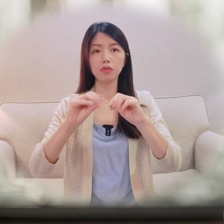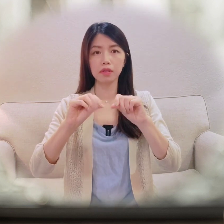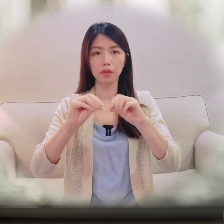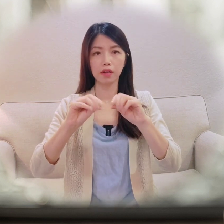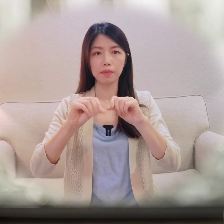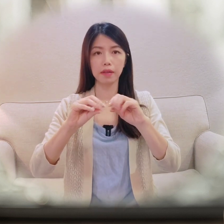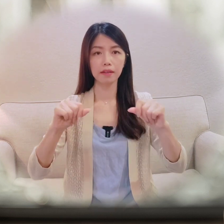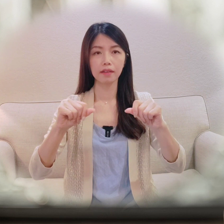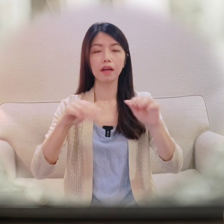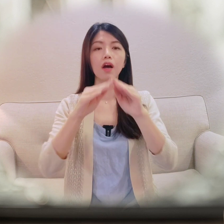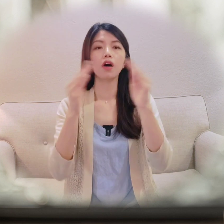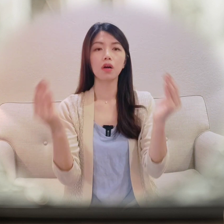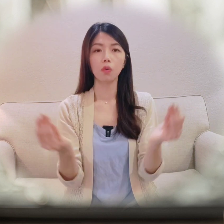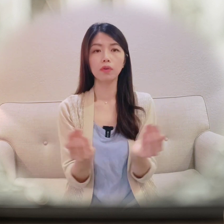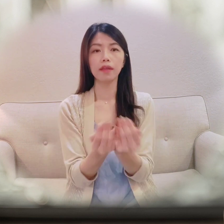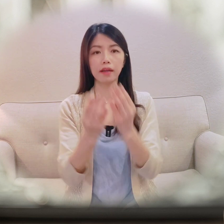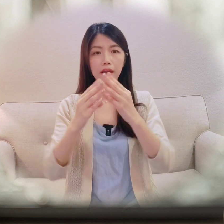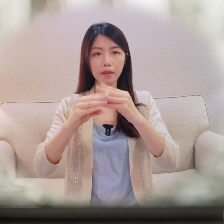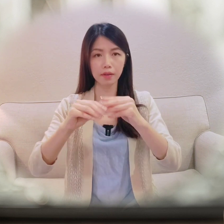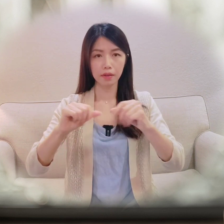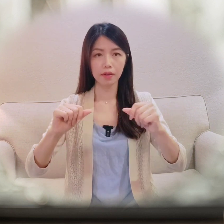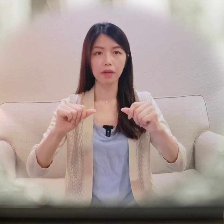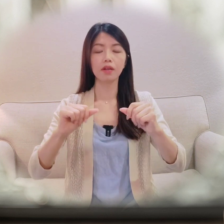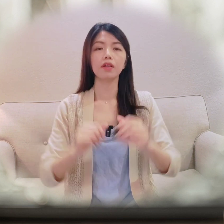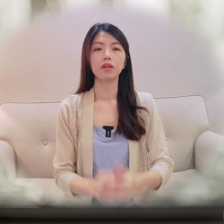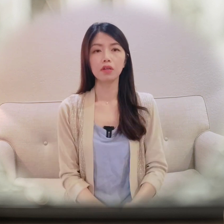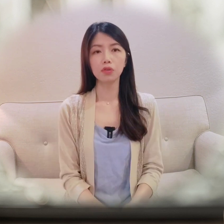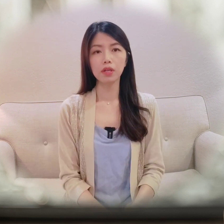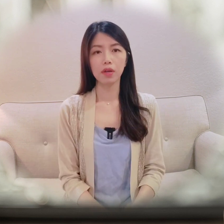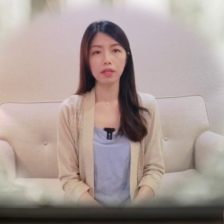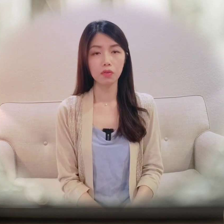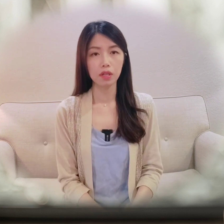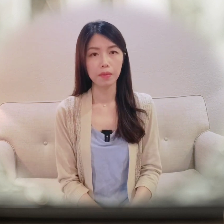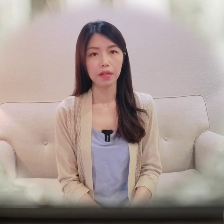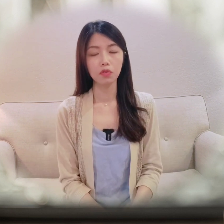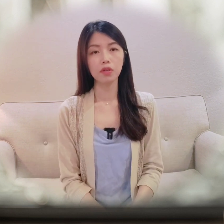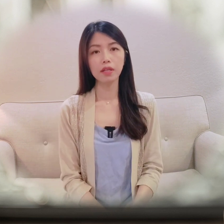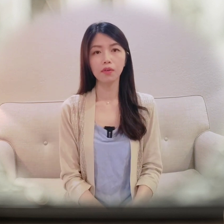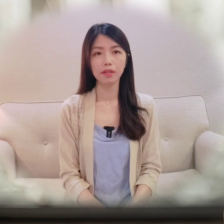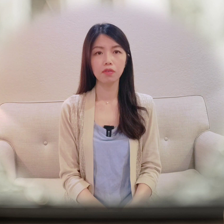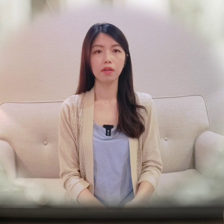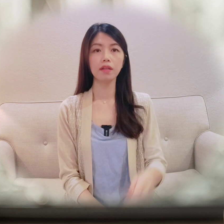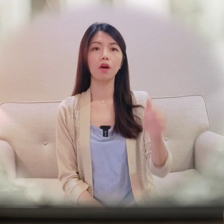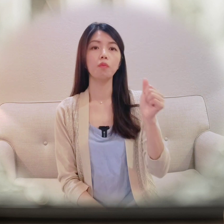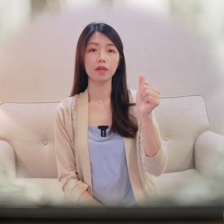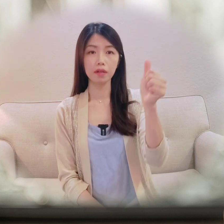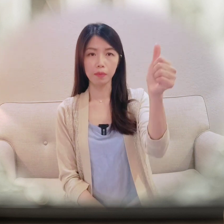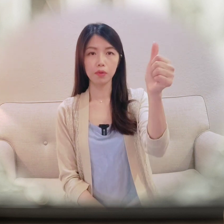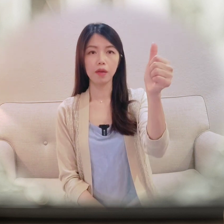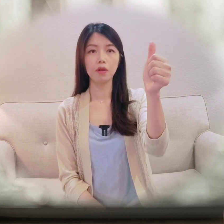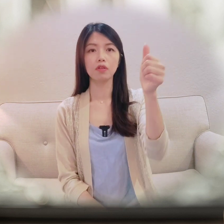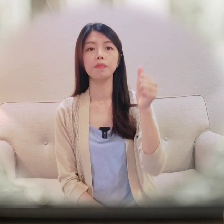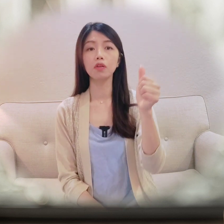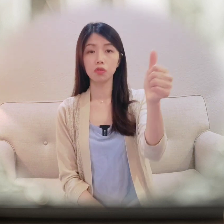비벼 주신다고 생각하시면 돼요. 온 땅에 주인 되신 주님이, 주인이라고 하는 뜻의 수어는 엄지를